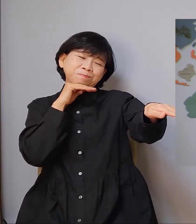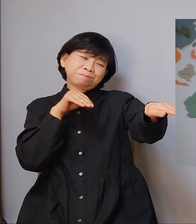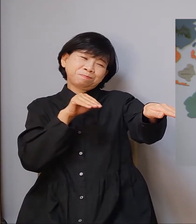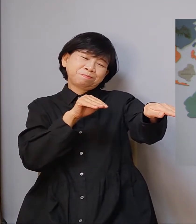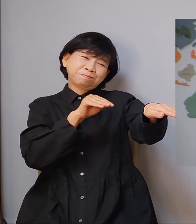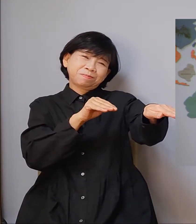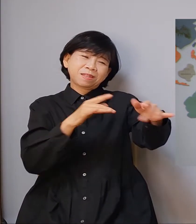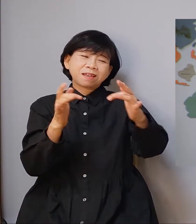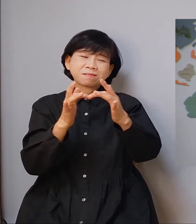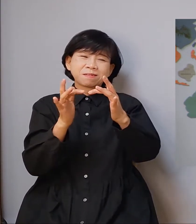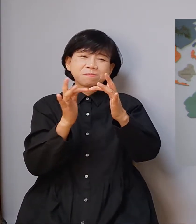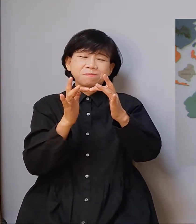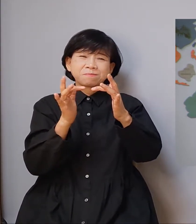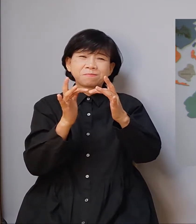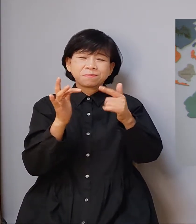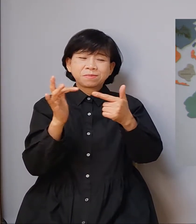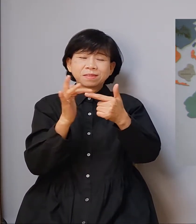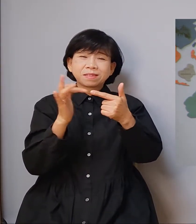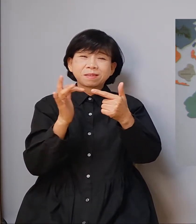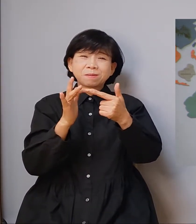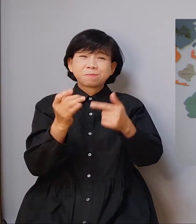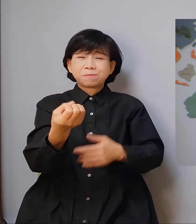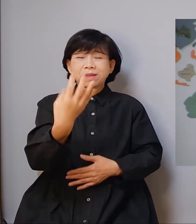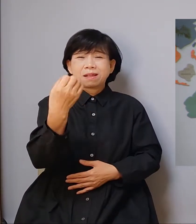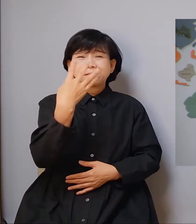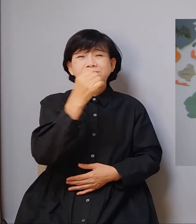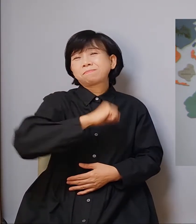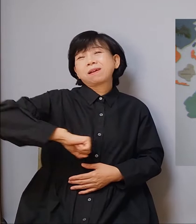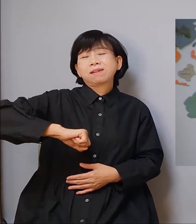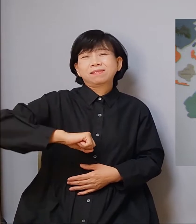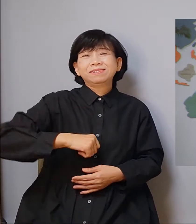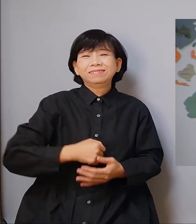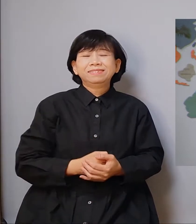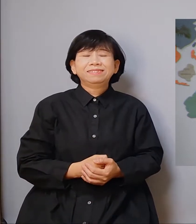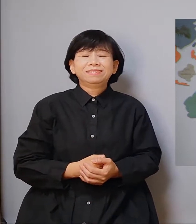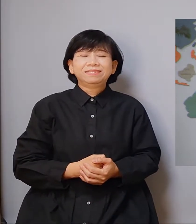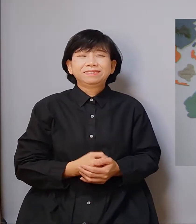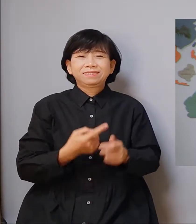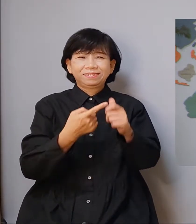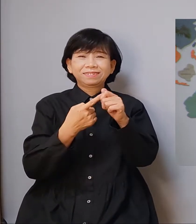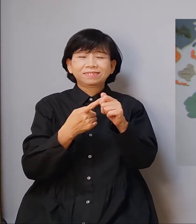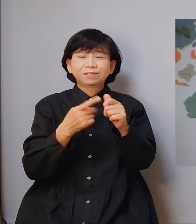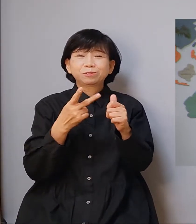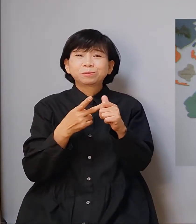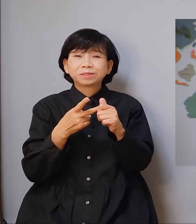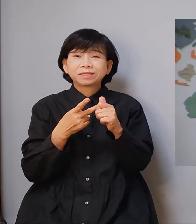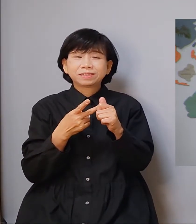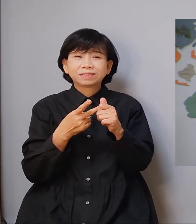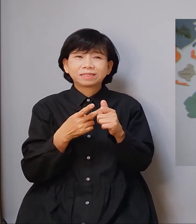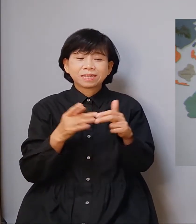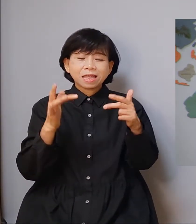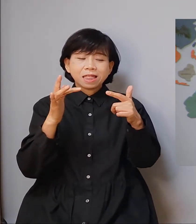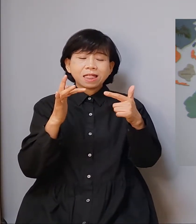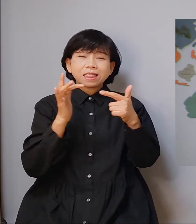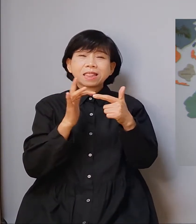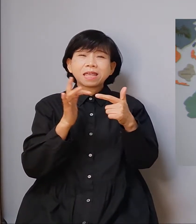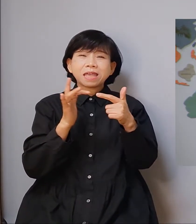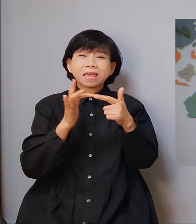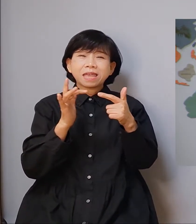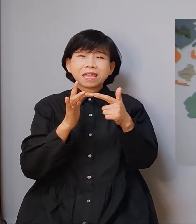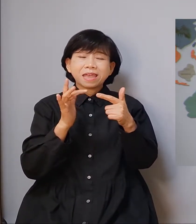계속 가보기도 했습니다. 또 한 번은 내비에서 나오는 그 자매의 말을 잘